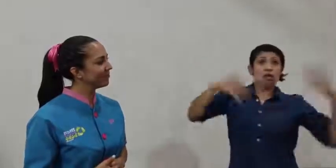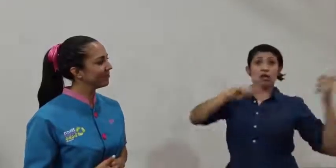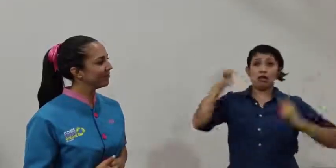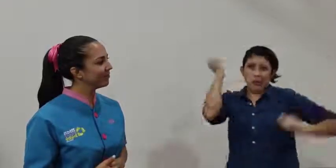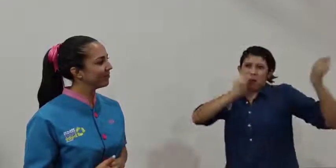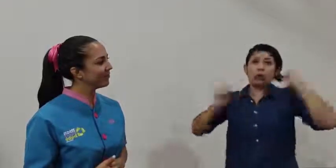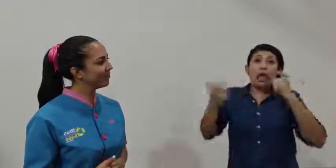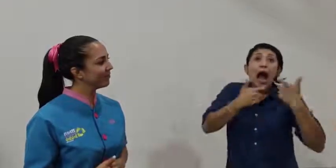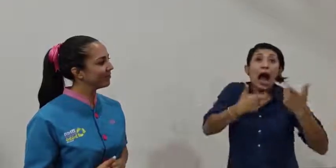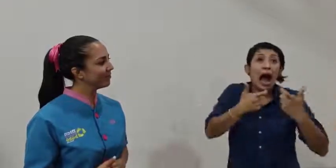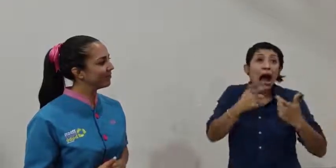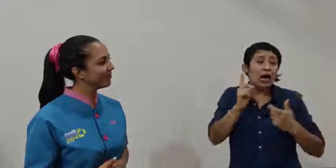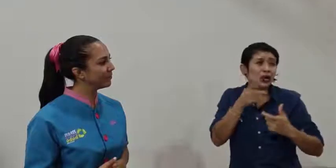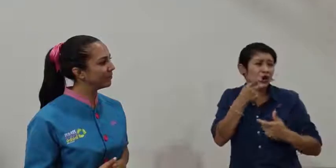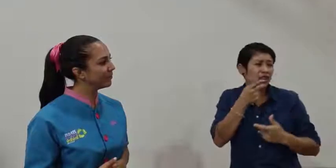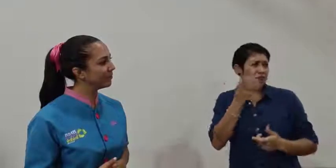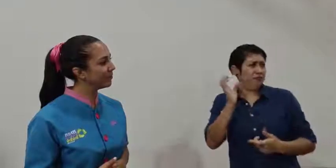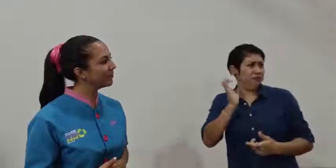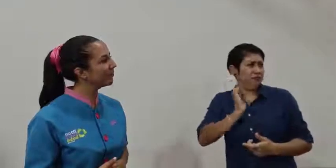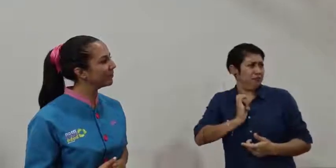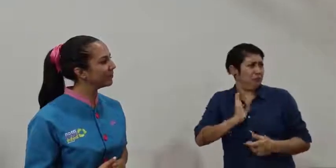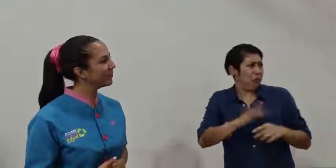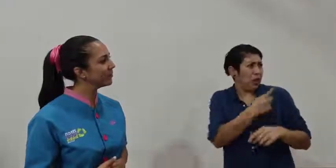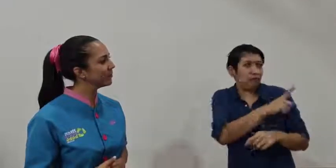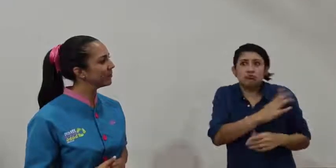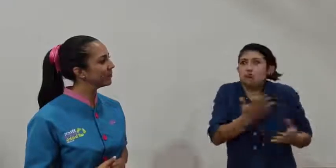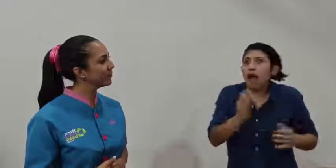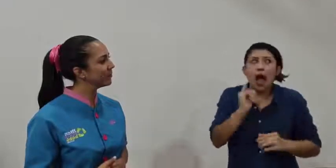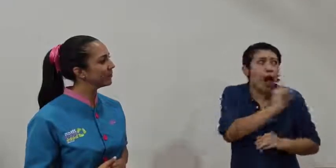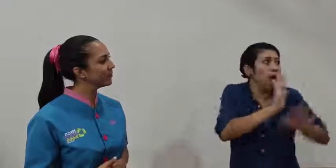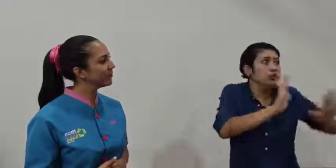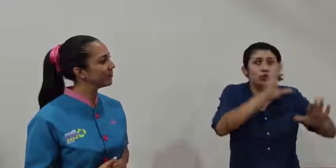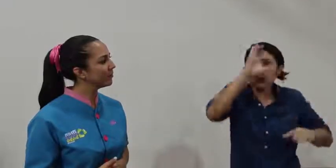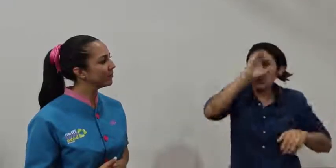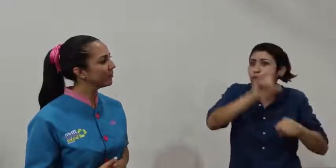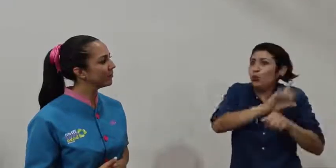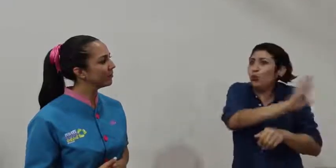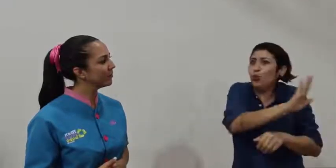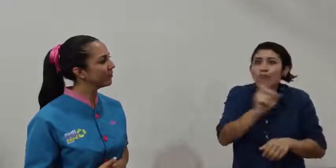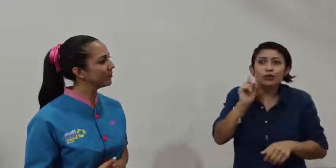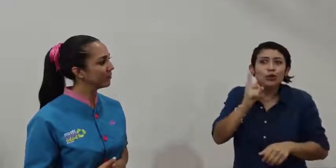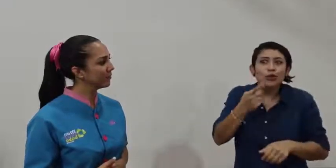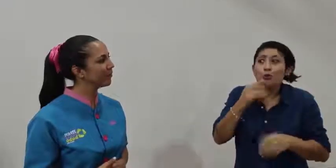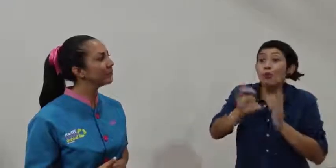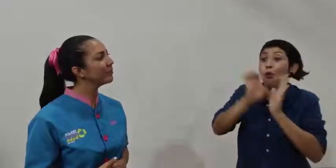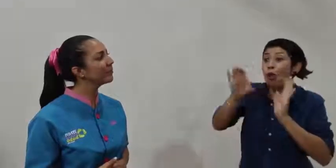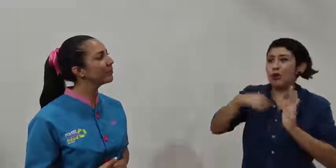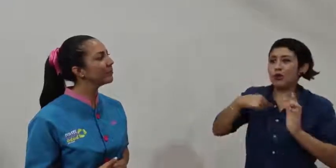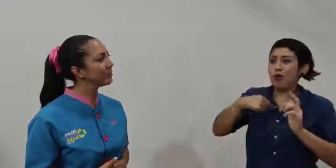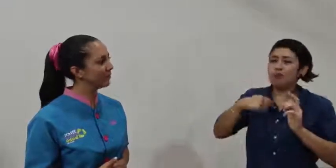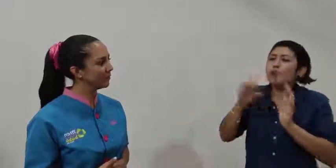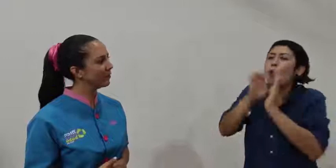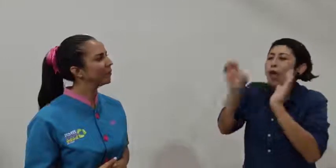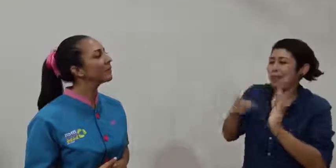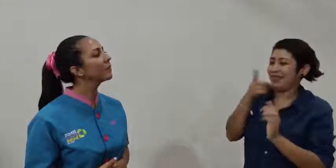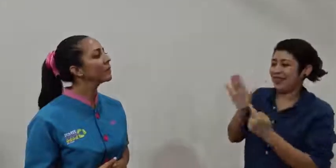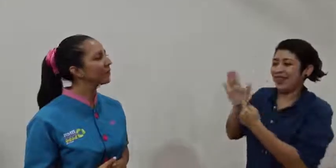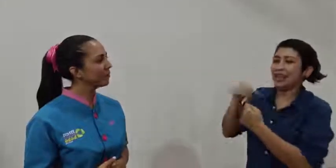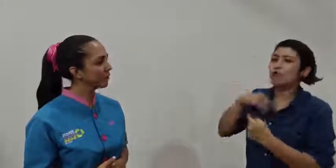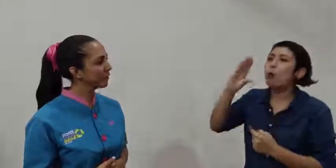sordos tenemos discapacidad por usar las señas como las usamos, porque nos ven muchos gestos, muchas